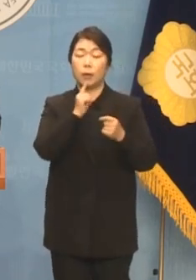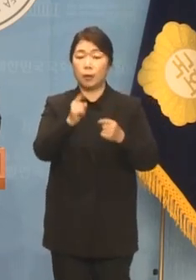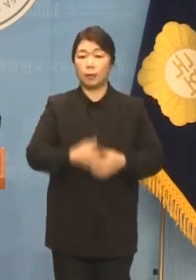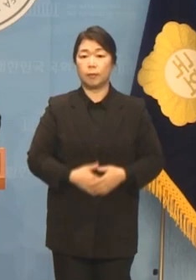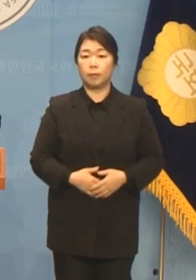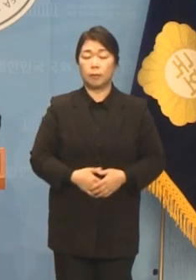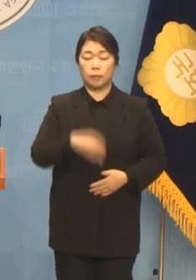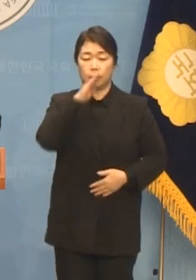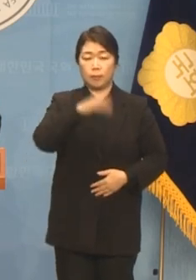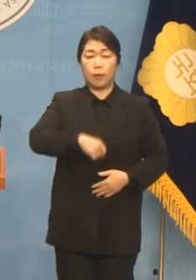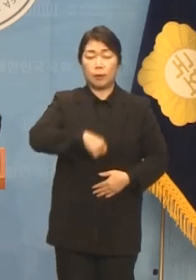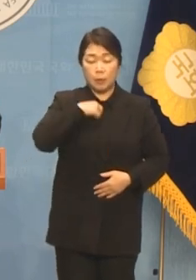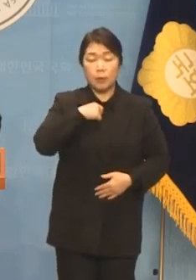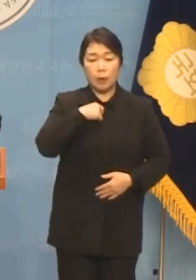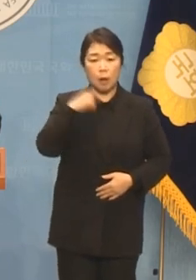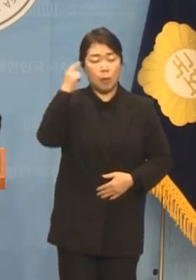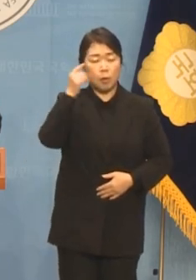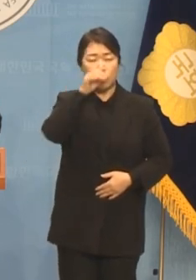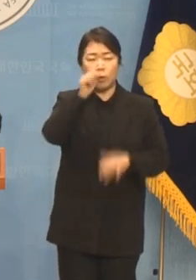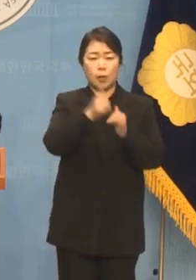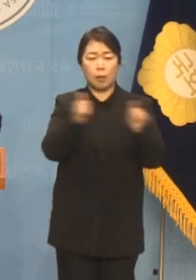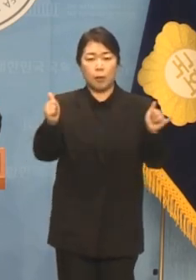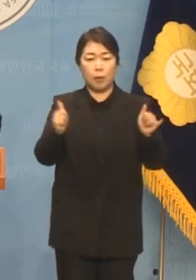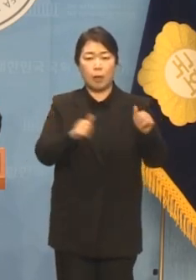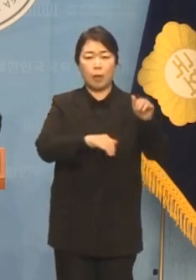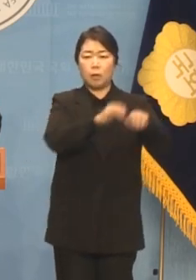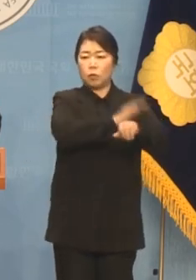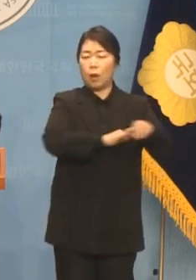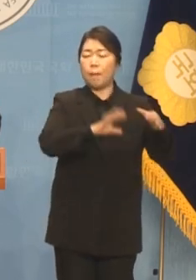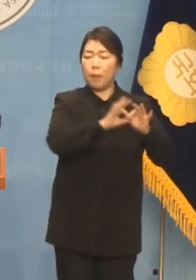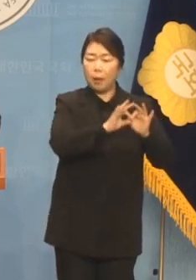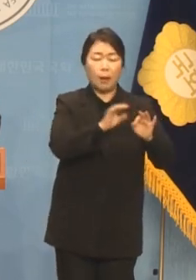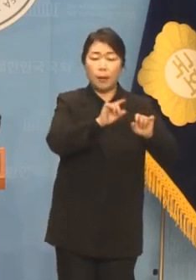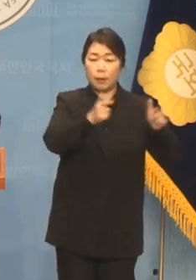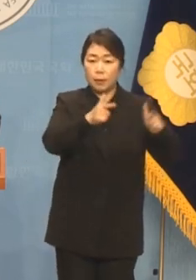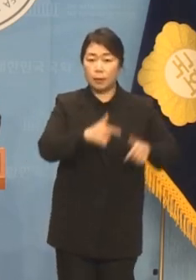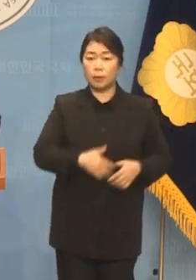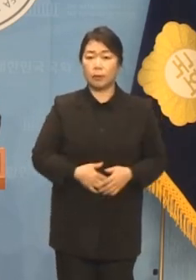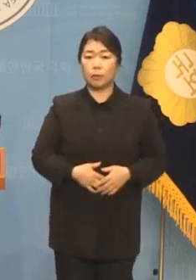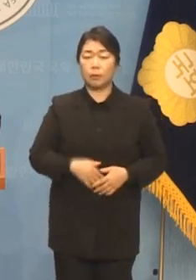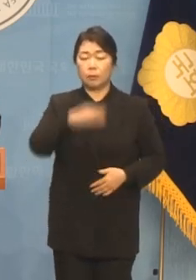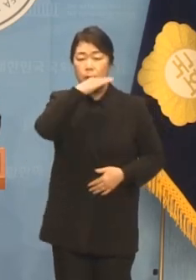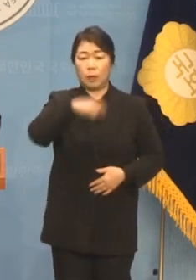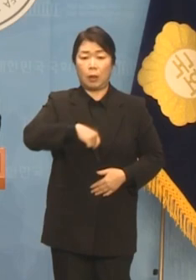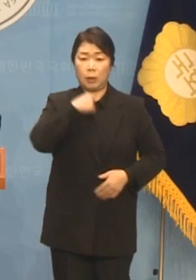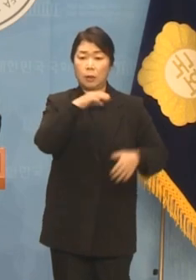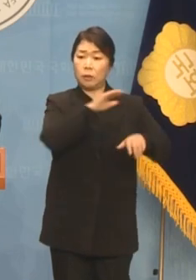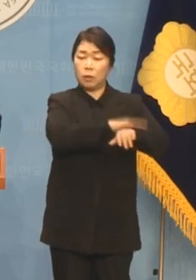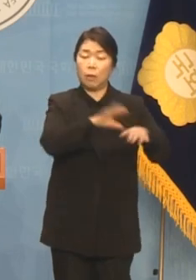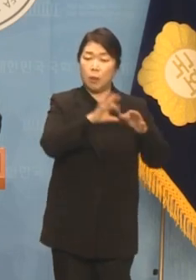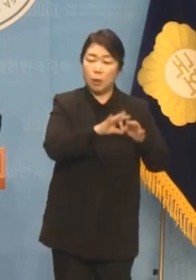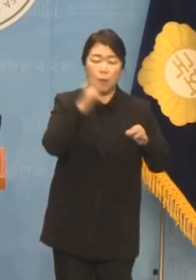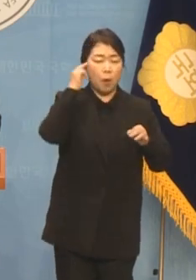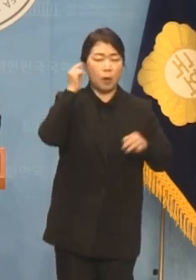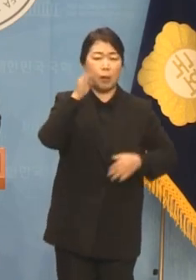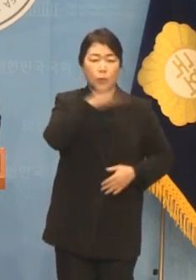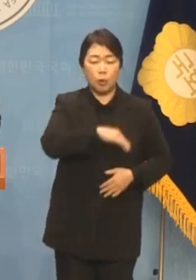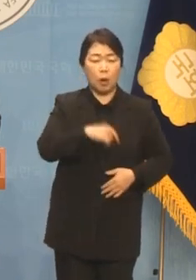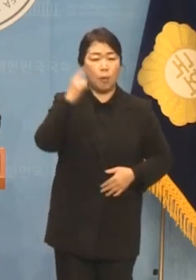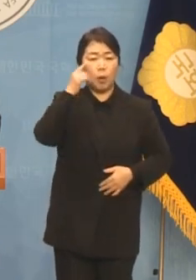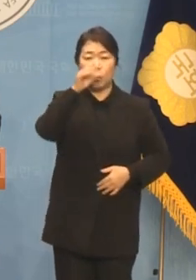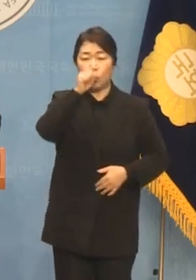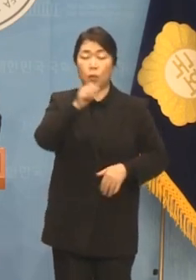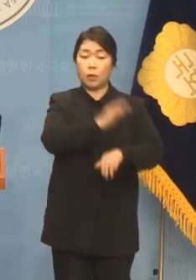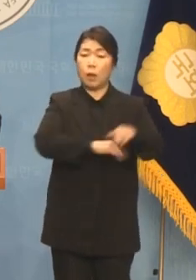아룡은린 좋은 사람은 절대로 좌파가 될 수 없다 정직한 좌파는 머리가 나쁘고 머리가 좋은